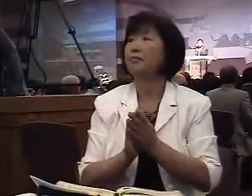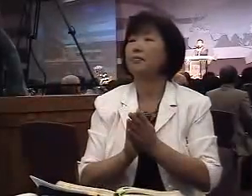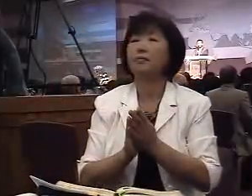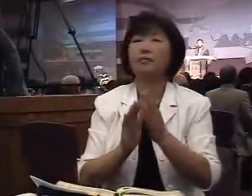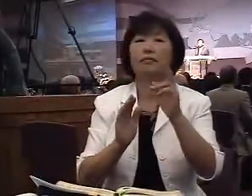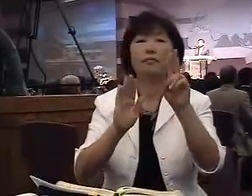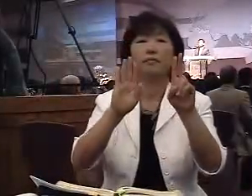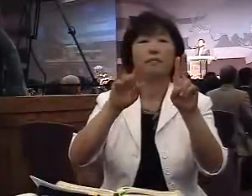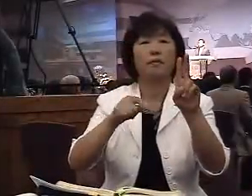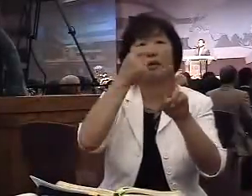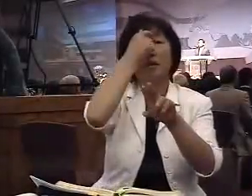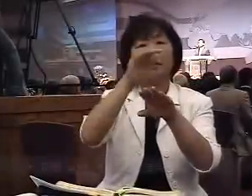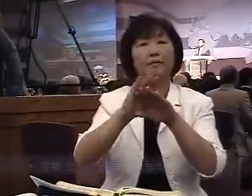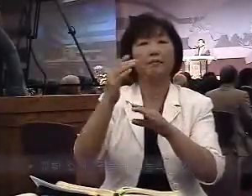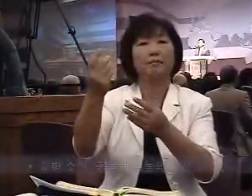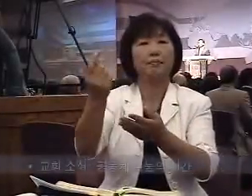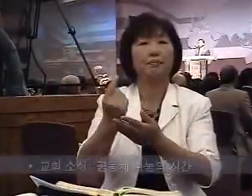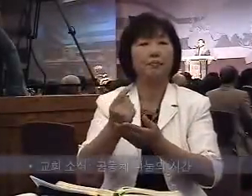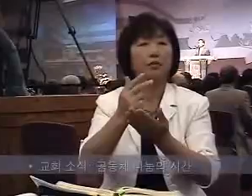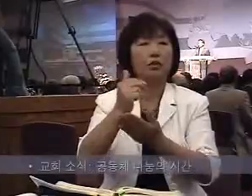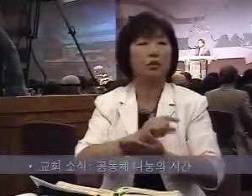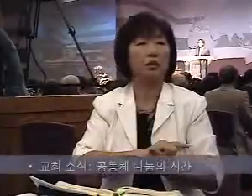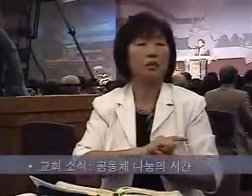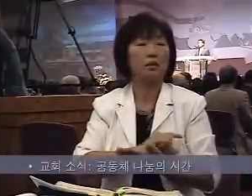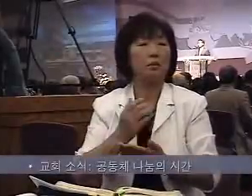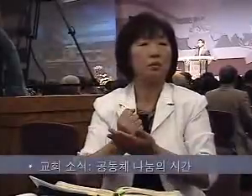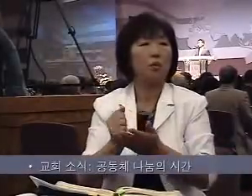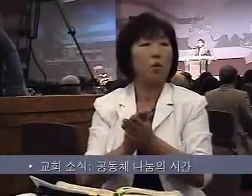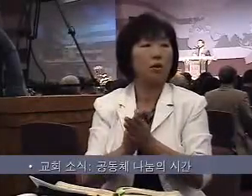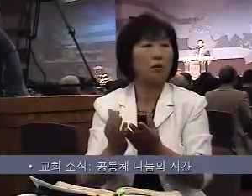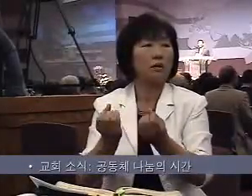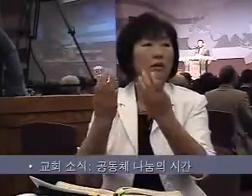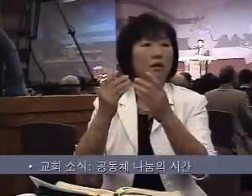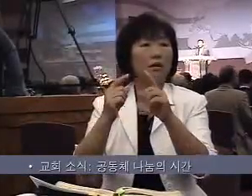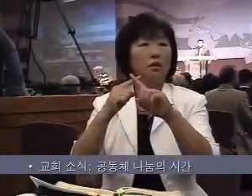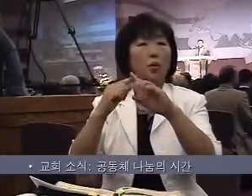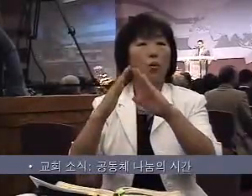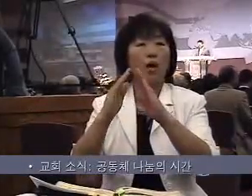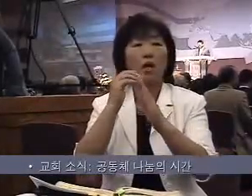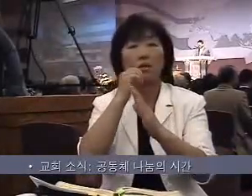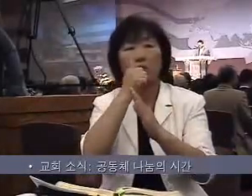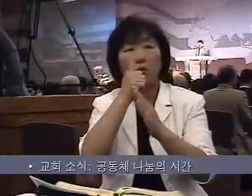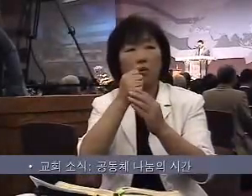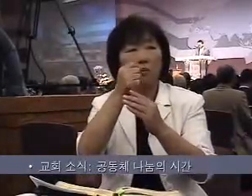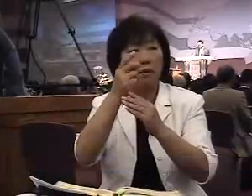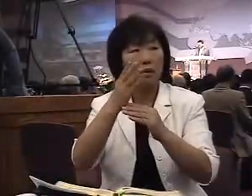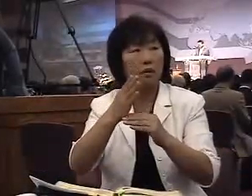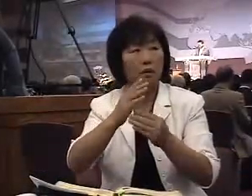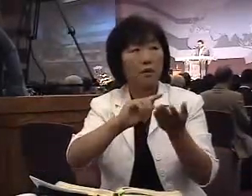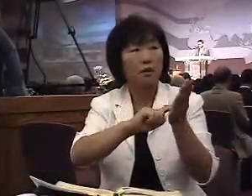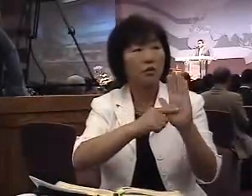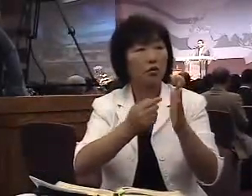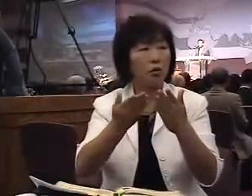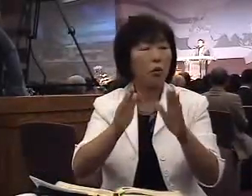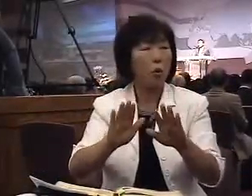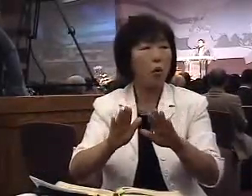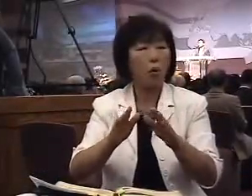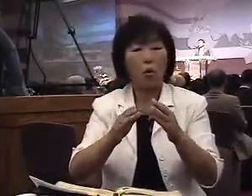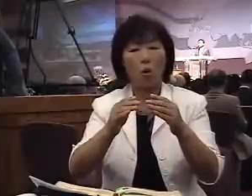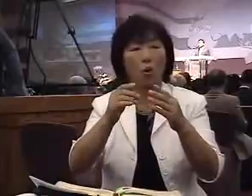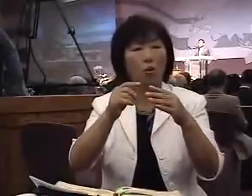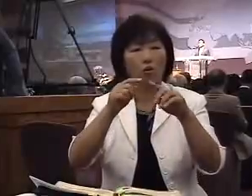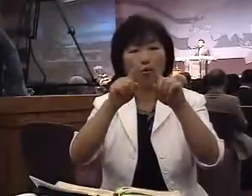이부 예배 나오신 여러분, 우리 주님 이름으로 환영합니다. 교회 소식 몇 가지 알려드리겠습니다. 오늘은